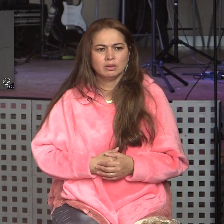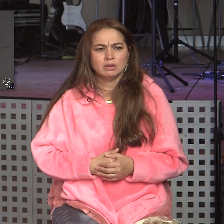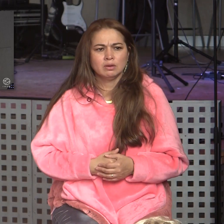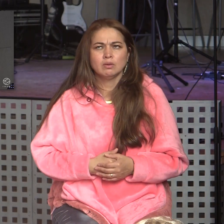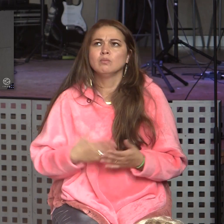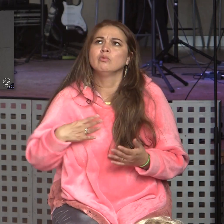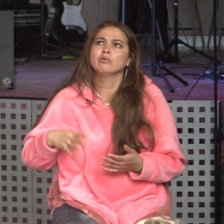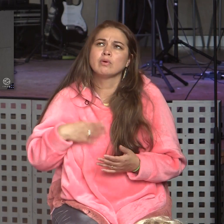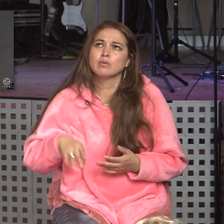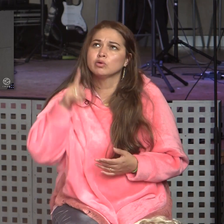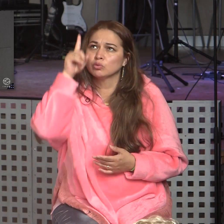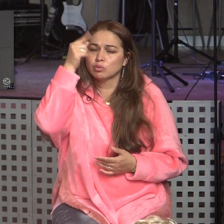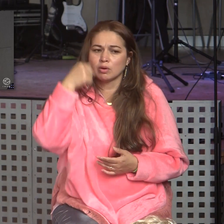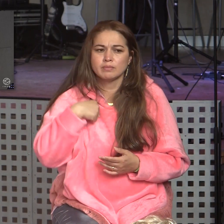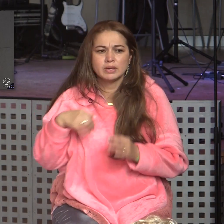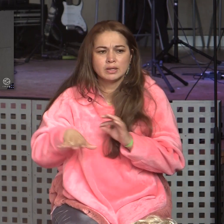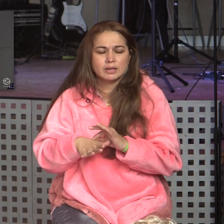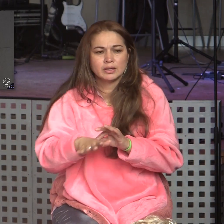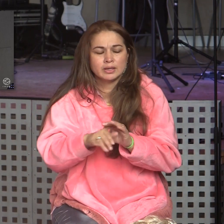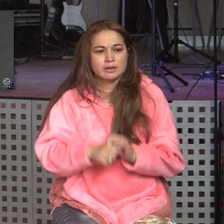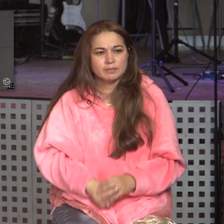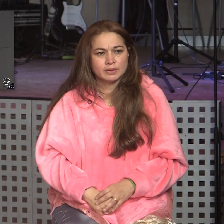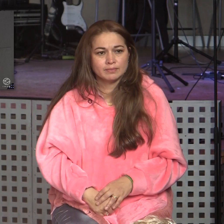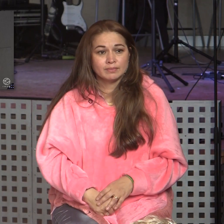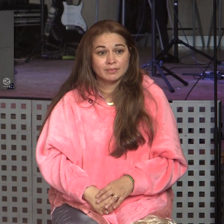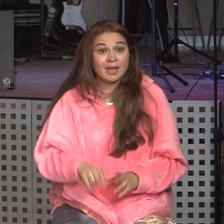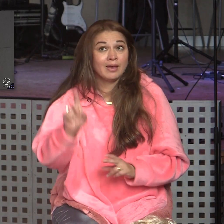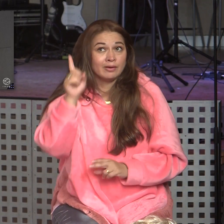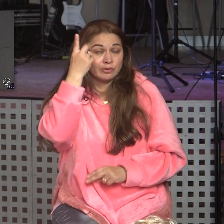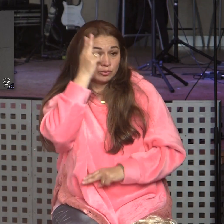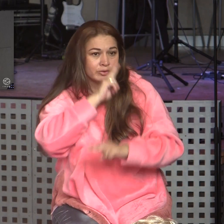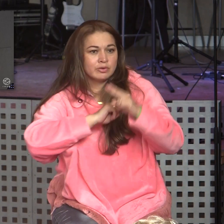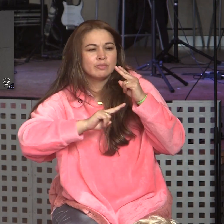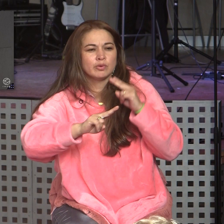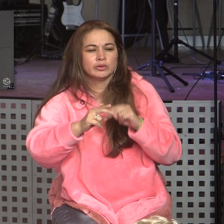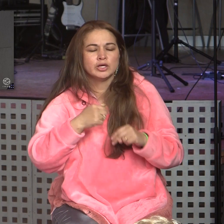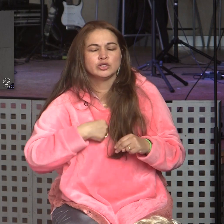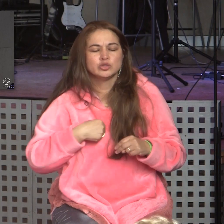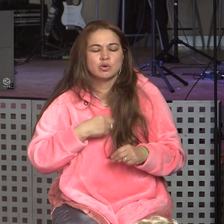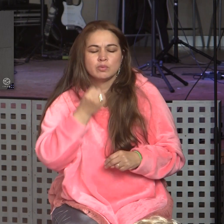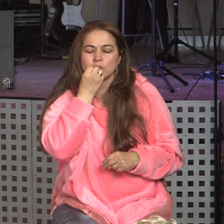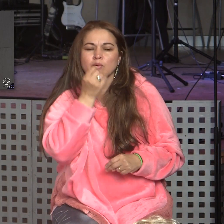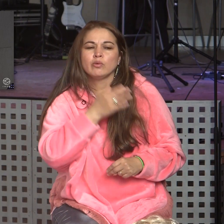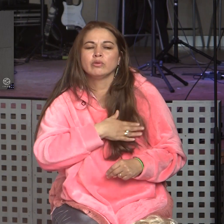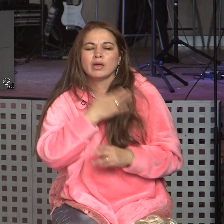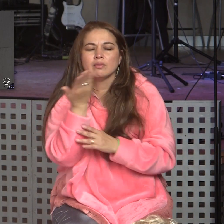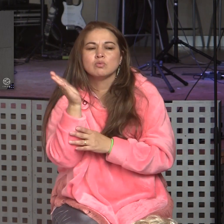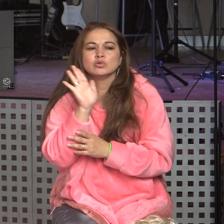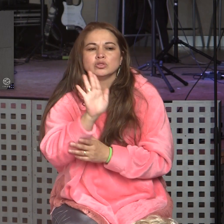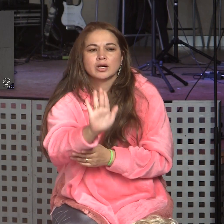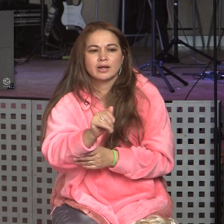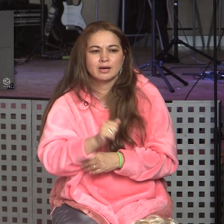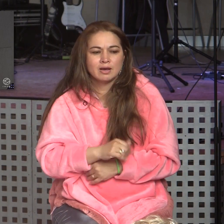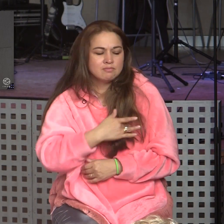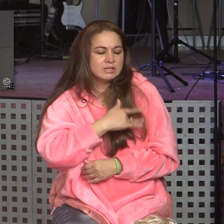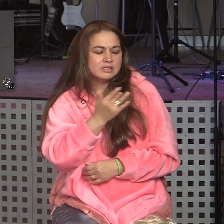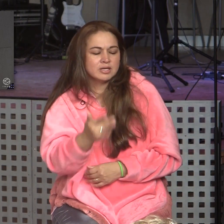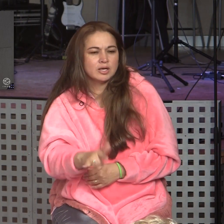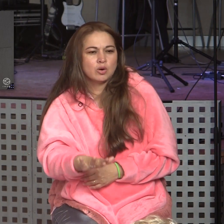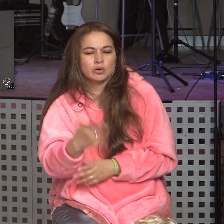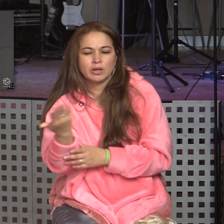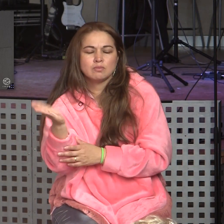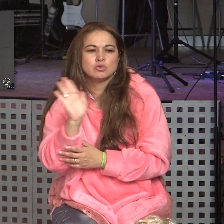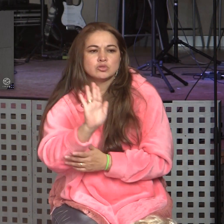ti y proclamaré el nombre del Señor delante de ti. Tendré misericordia del que tendré misericordia y